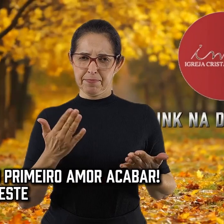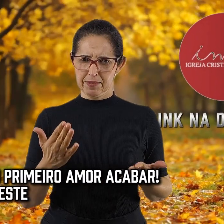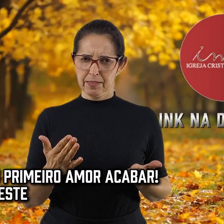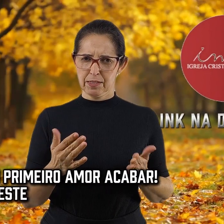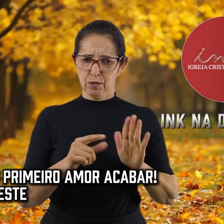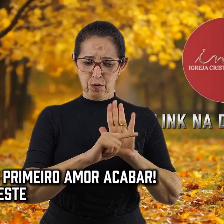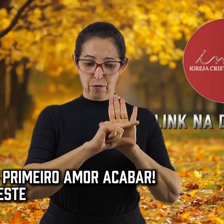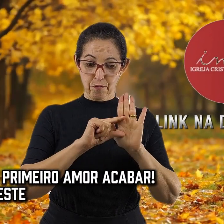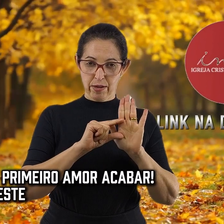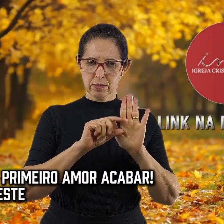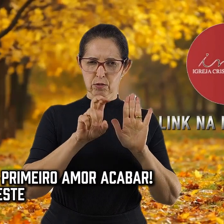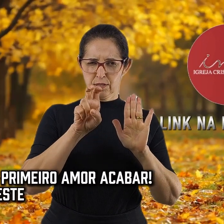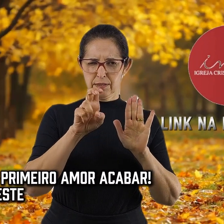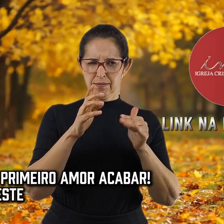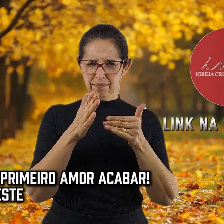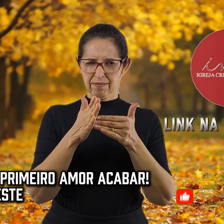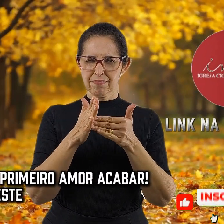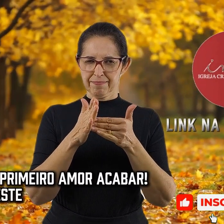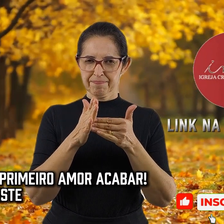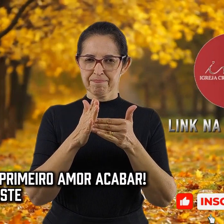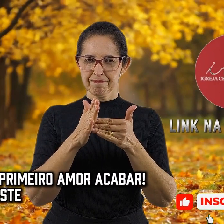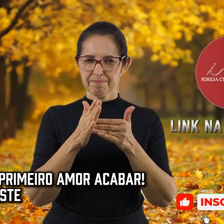Nós vamos ler até o verso 5.